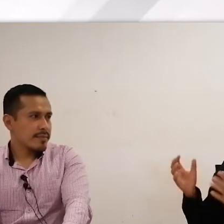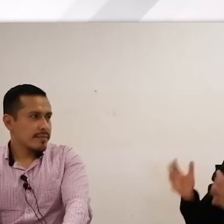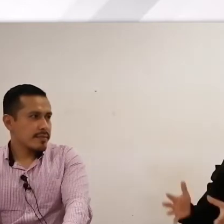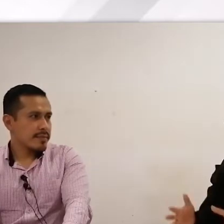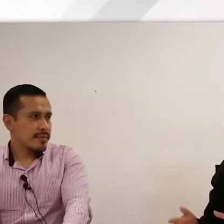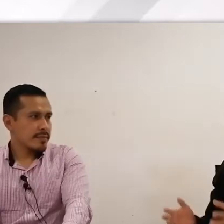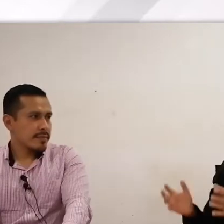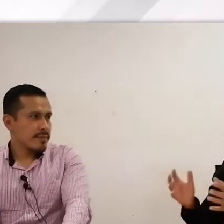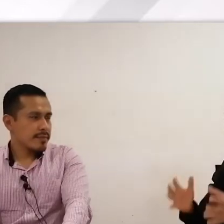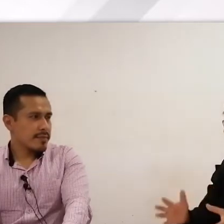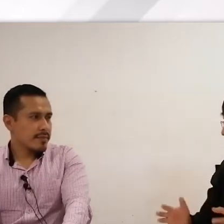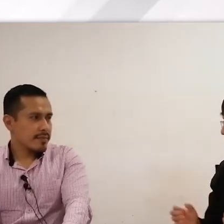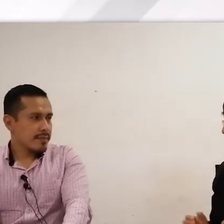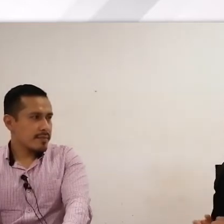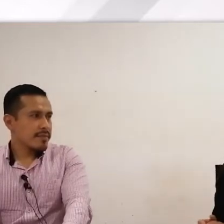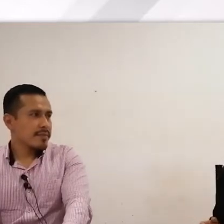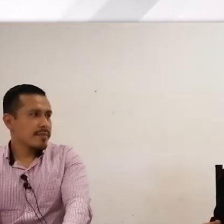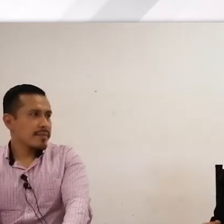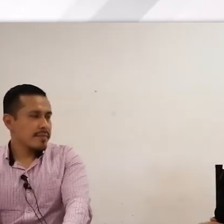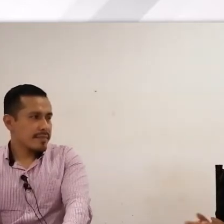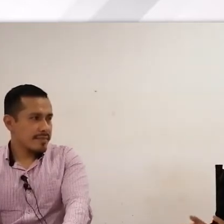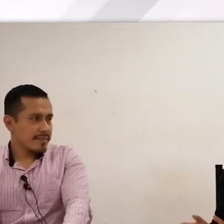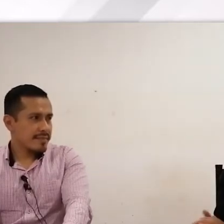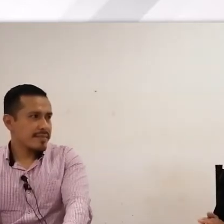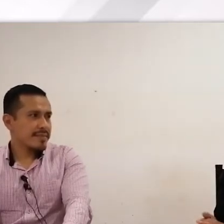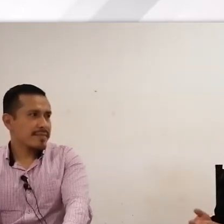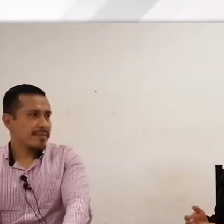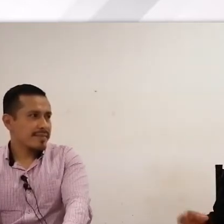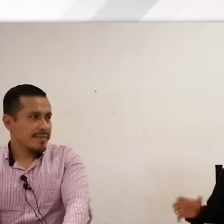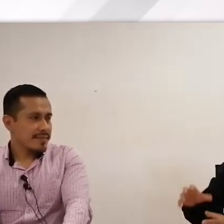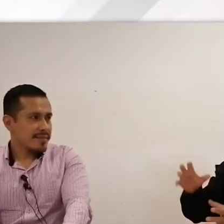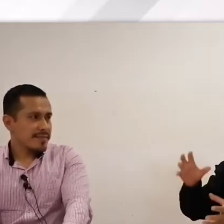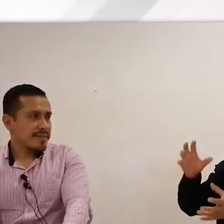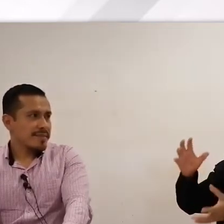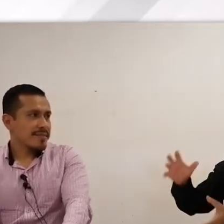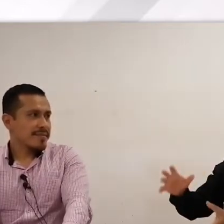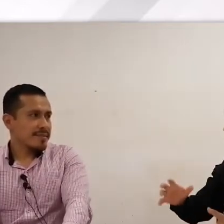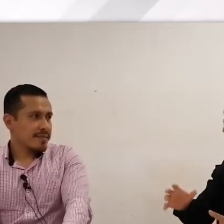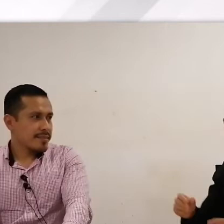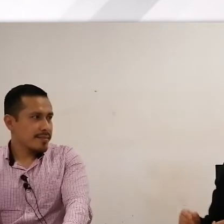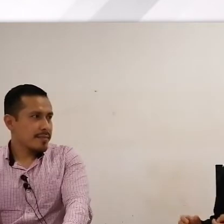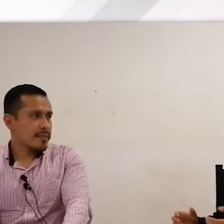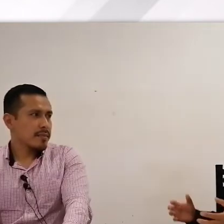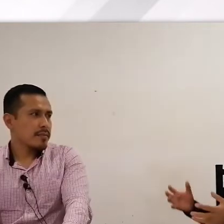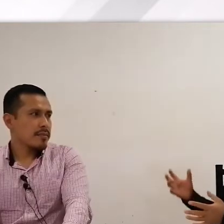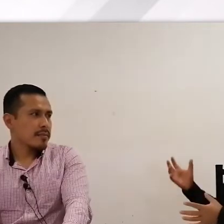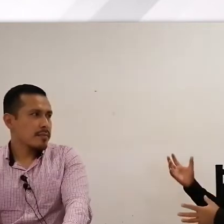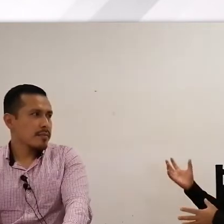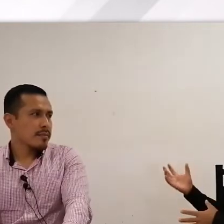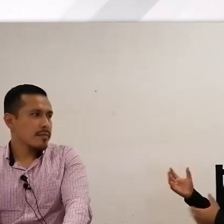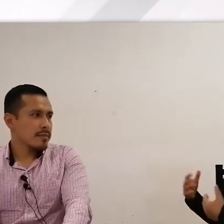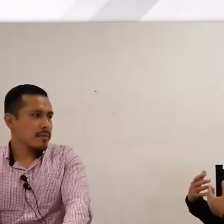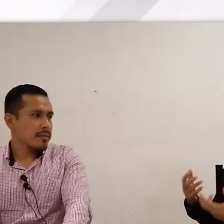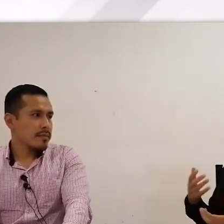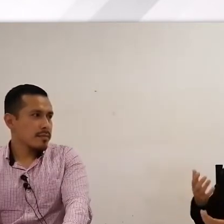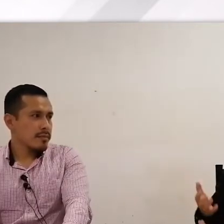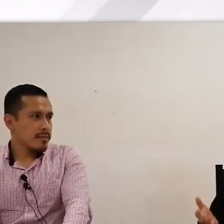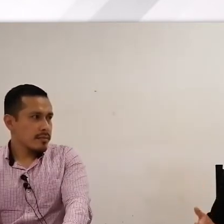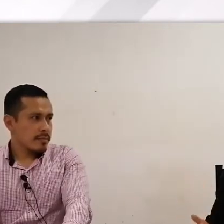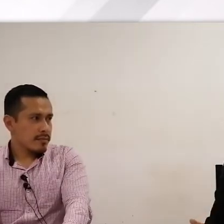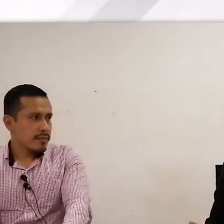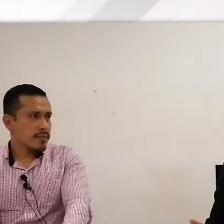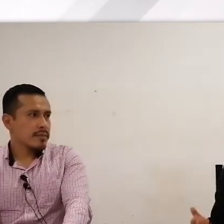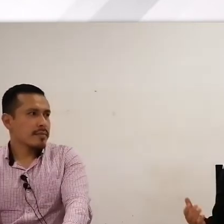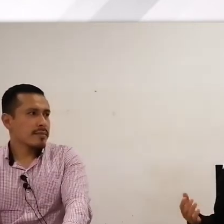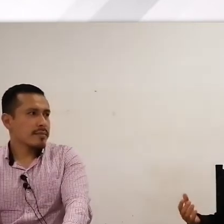Desde ponerle un chamarrón cuando hace frío, no dejar que corra o que se suba a algún lugar por el temor